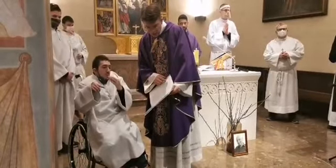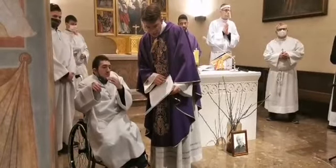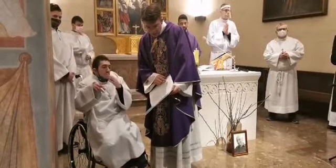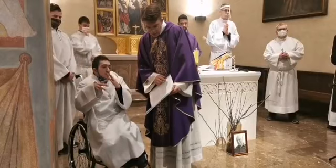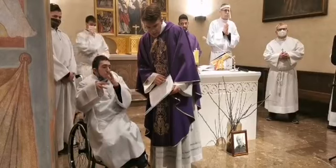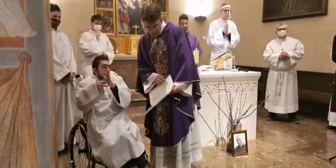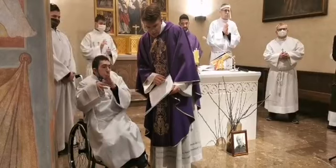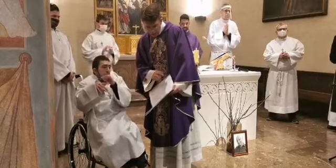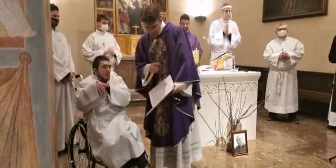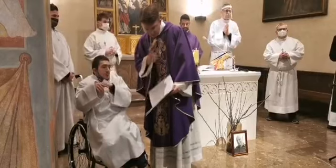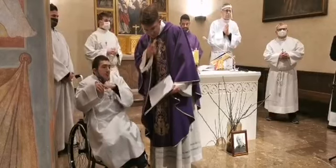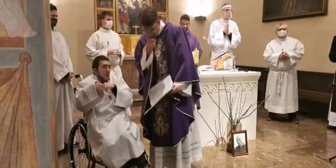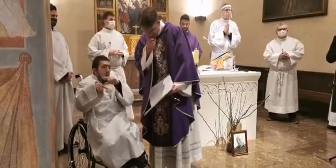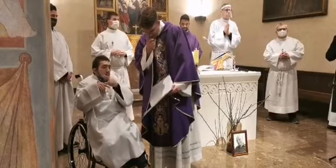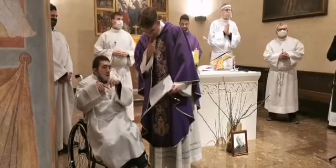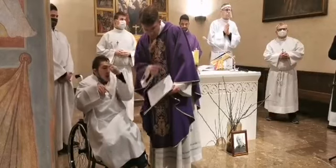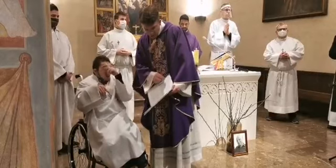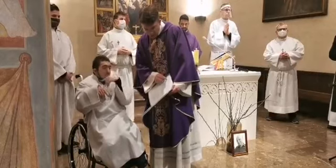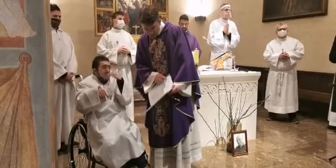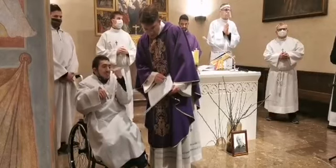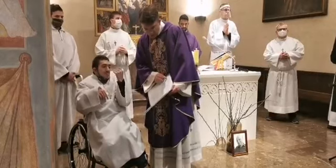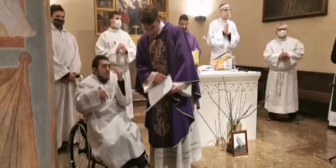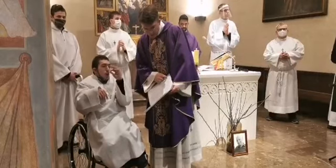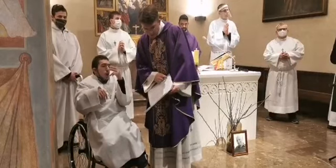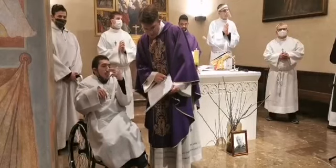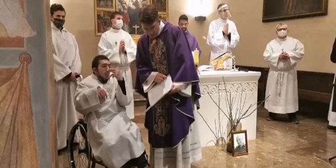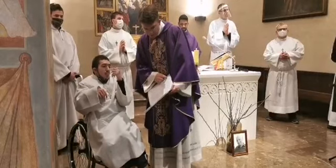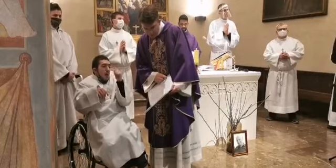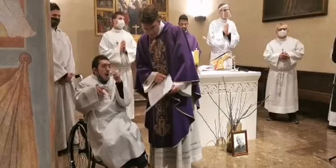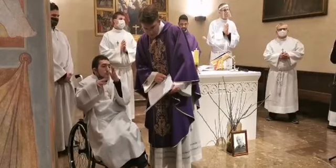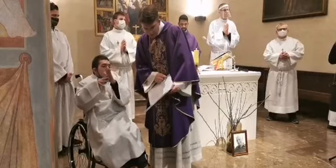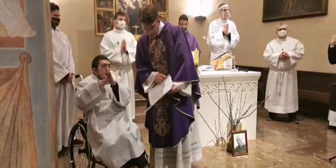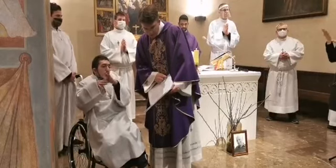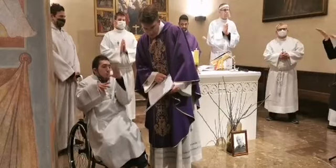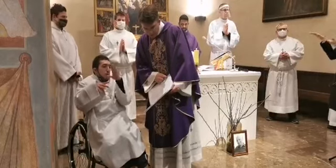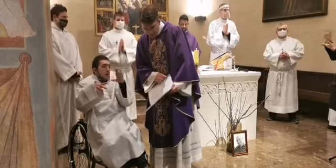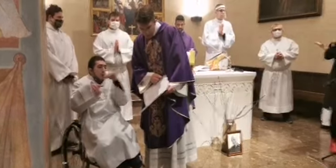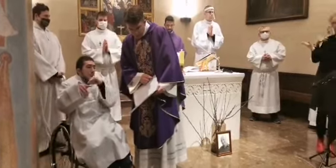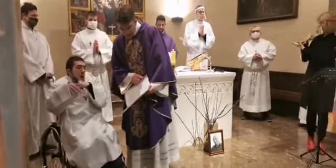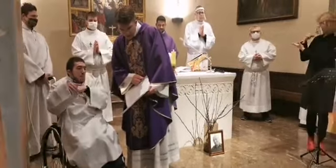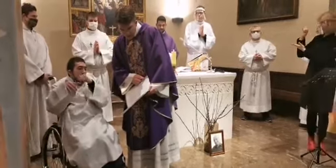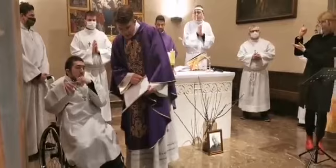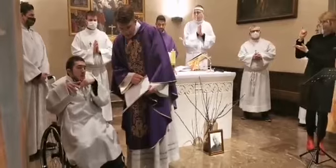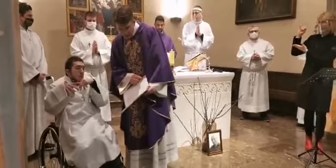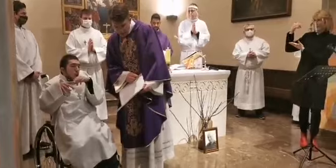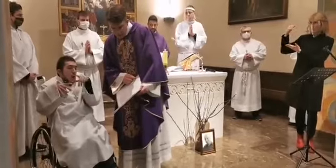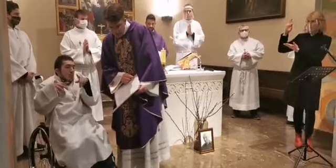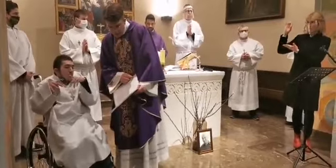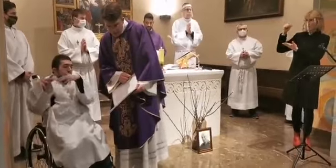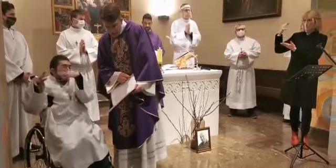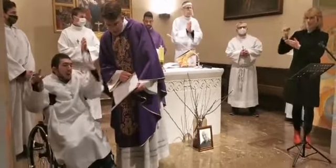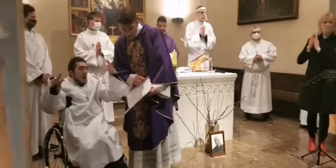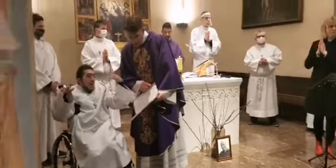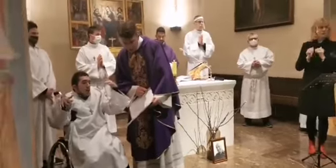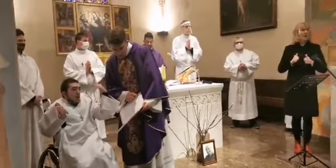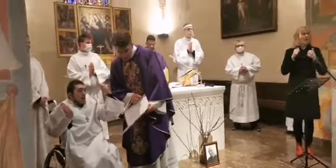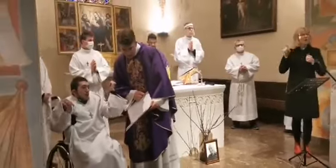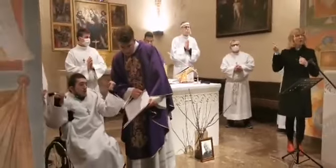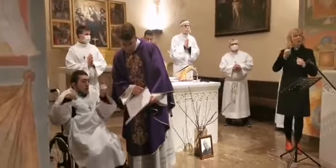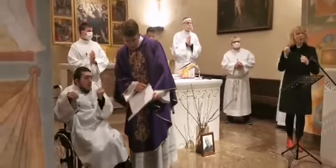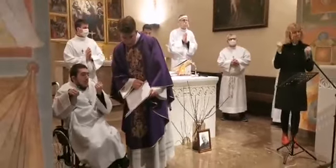Kościoła. Szczególnie dziś modlimy się za ojca Jimsona, Prosimy Boga, aby On z wielką